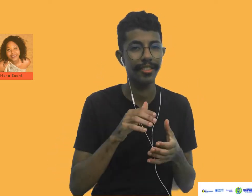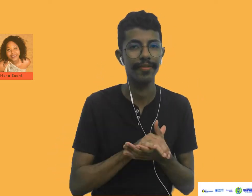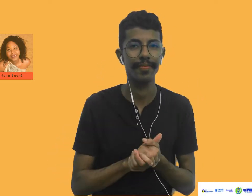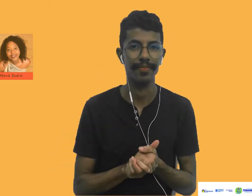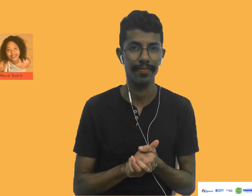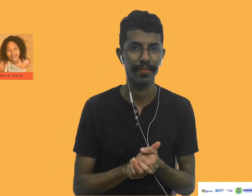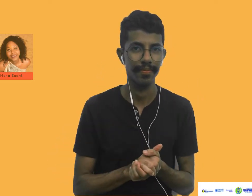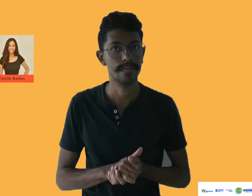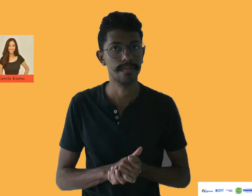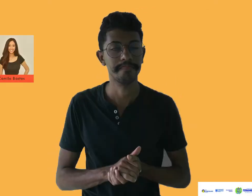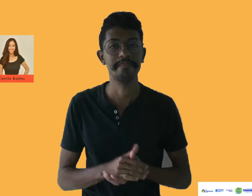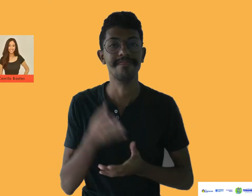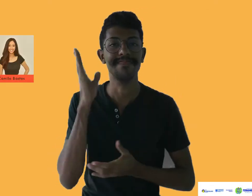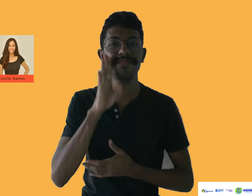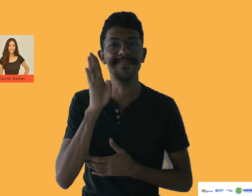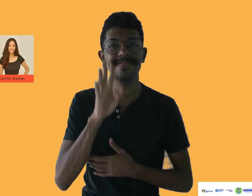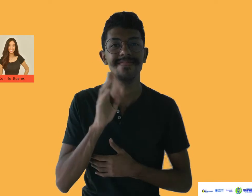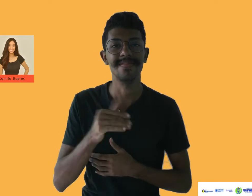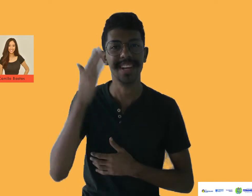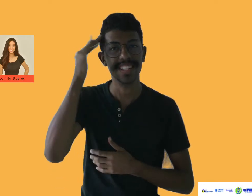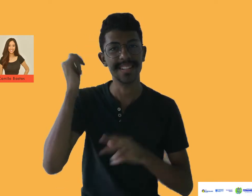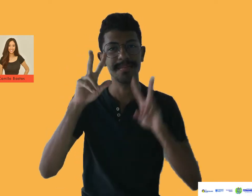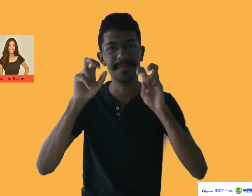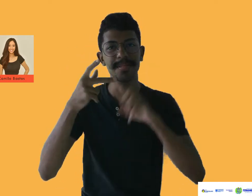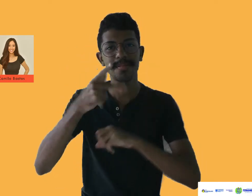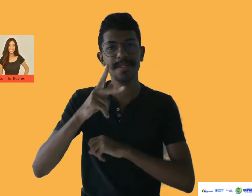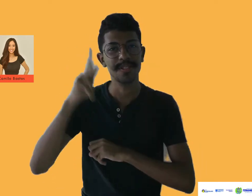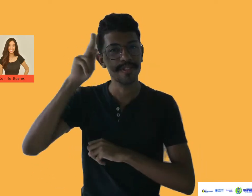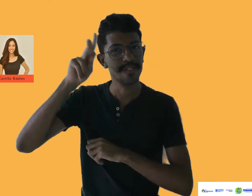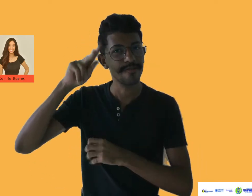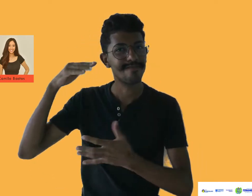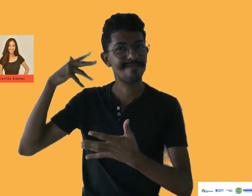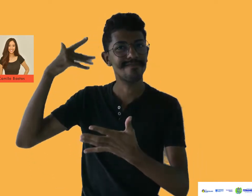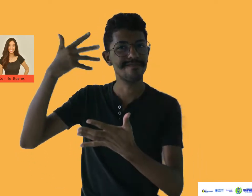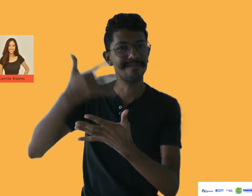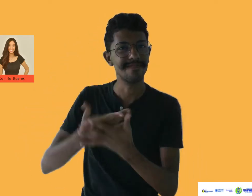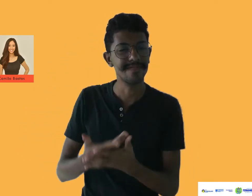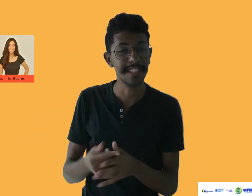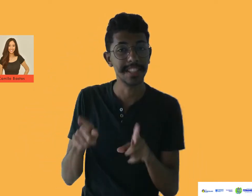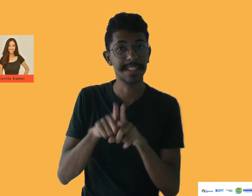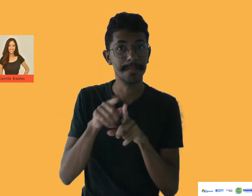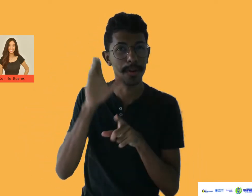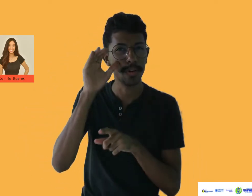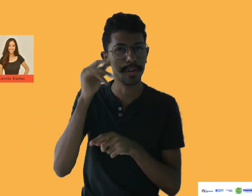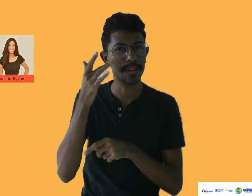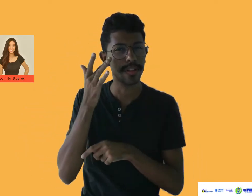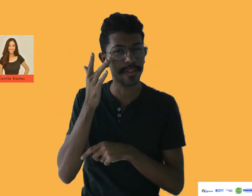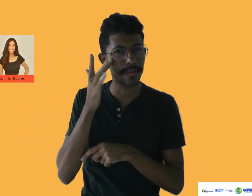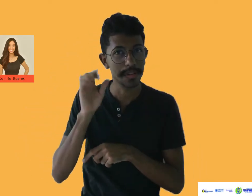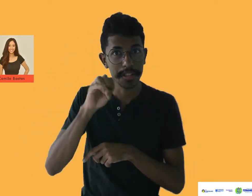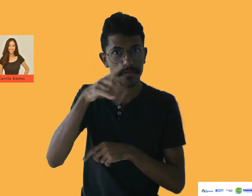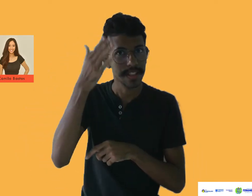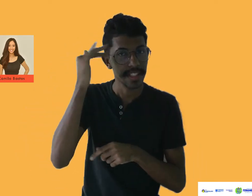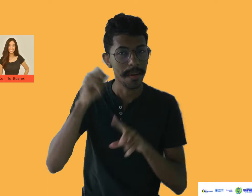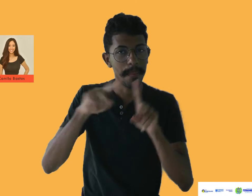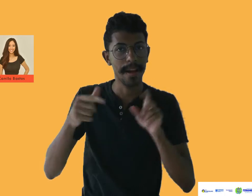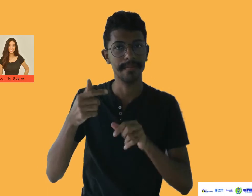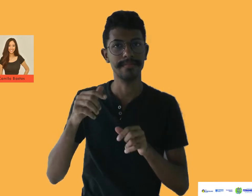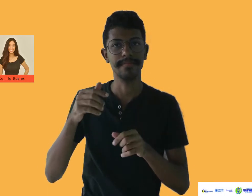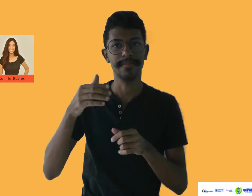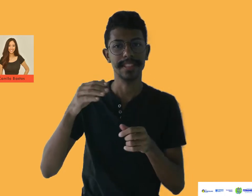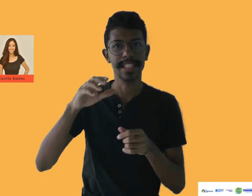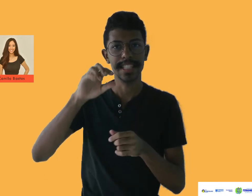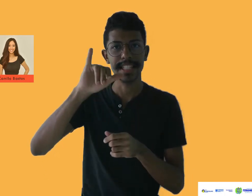a transição. Nossa, muito massa escutar a tua trajetória, Naná. E um fato curioso, não sei se tu sabe disso,